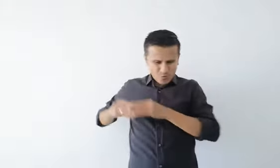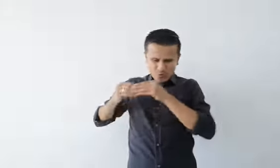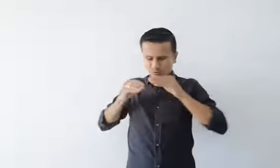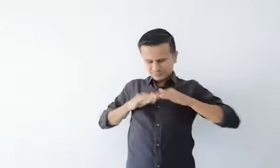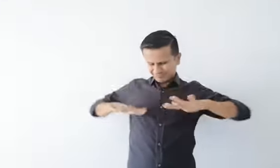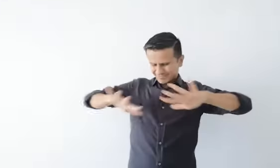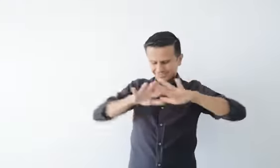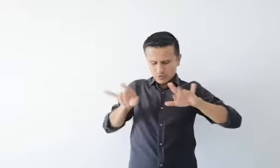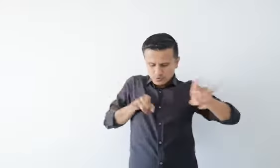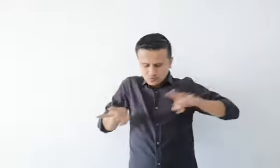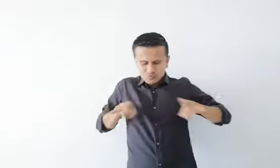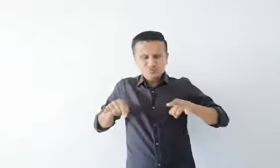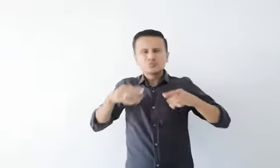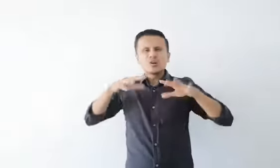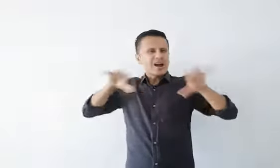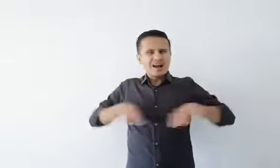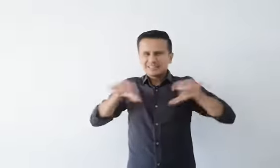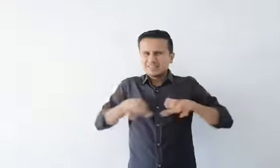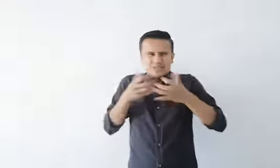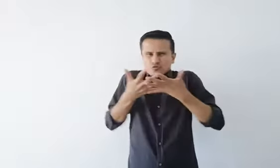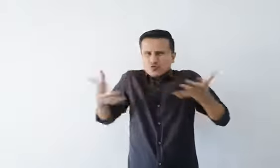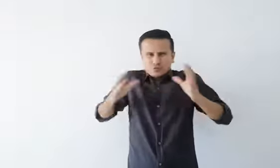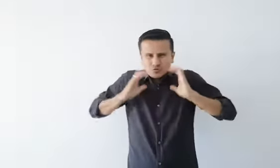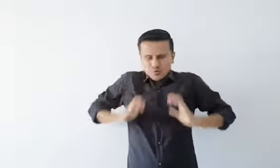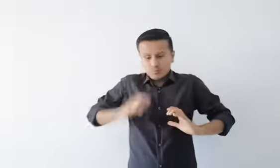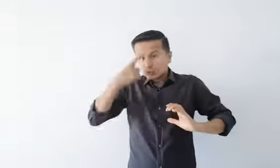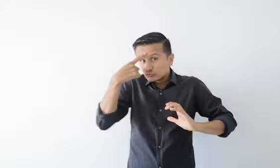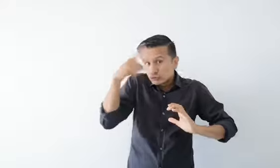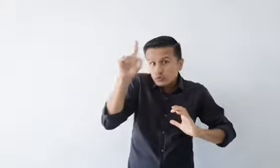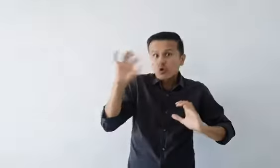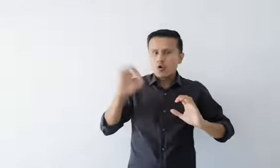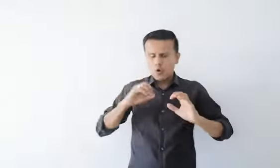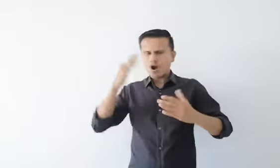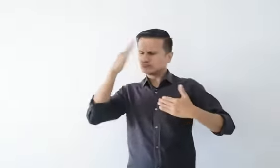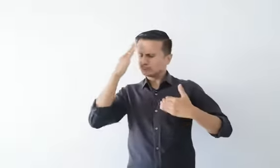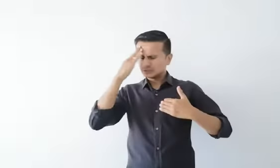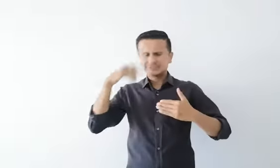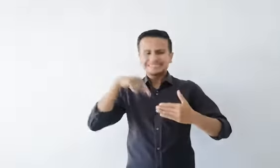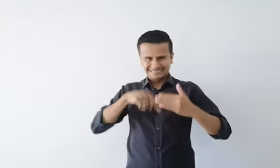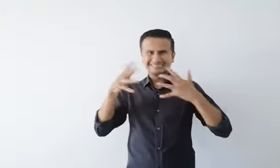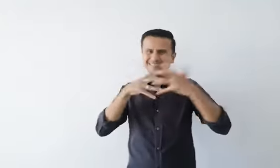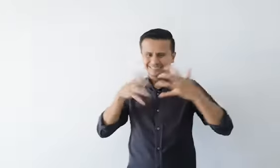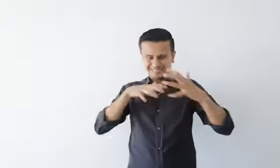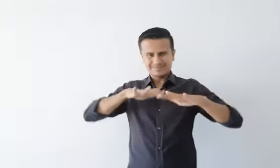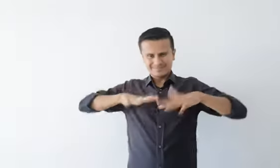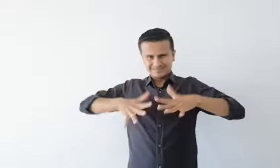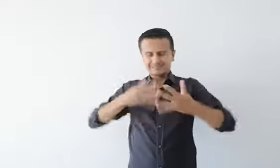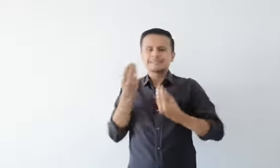que coordinan las actividades conscientes e inconscientes del organismo. Su unidad básica es la neurona.